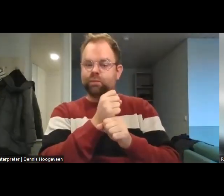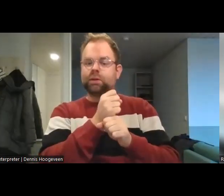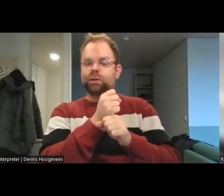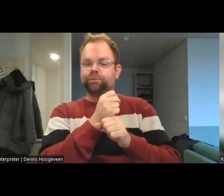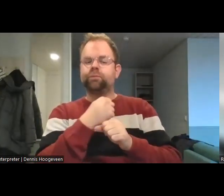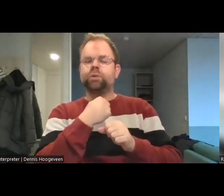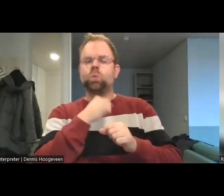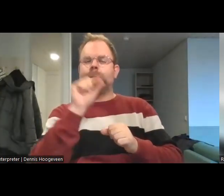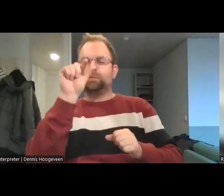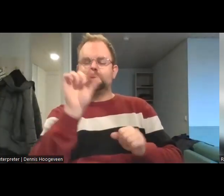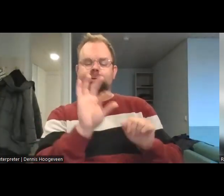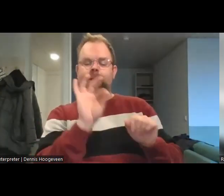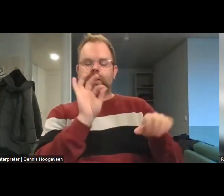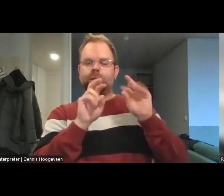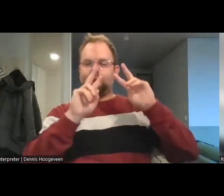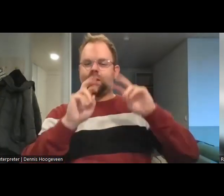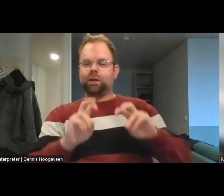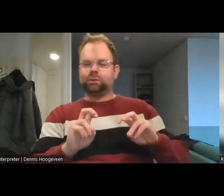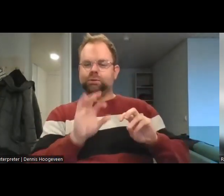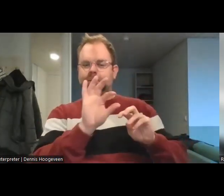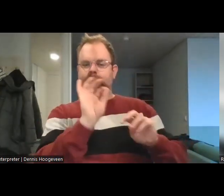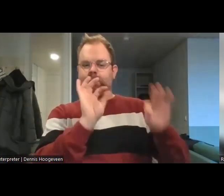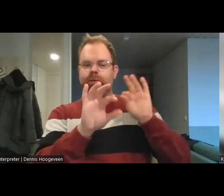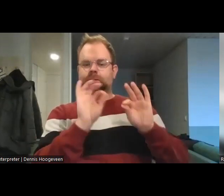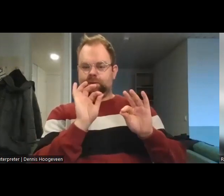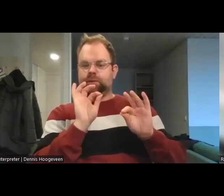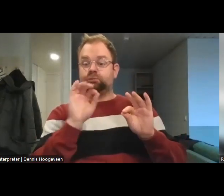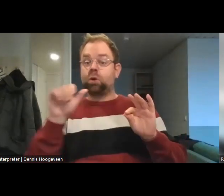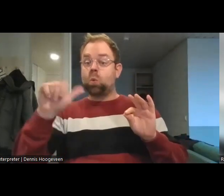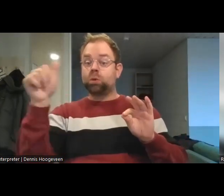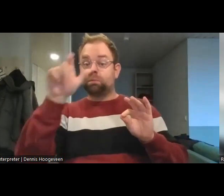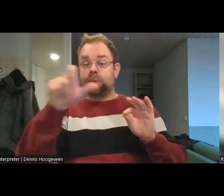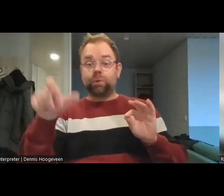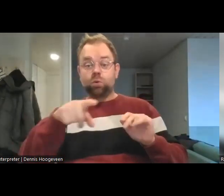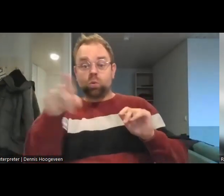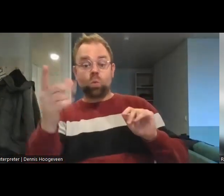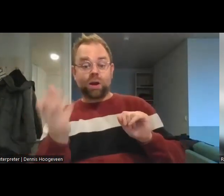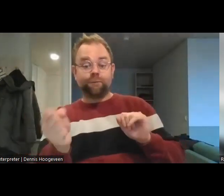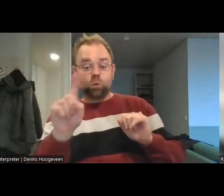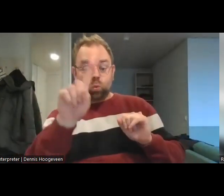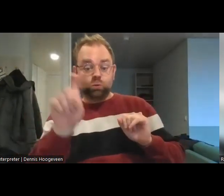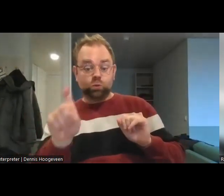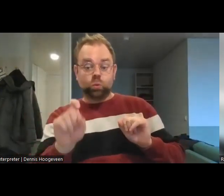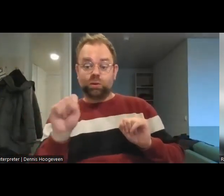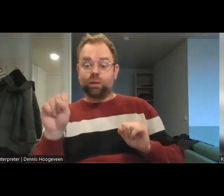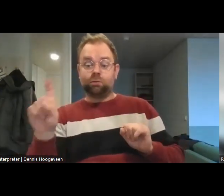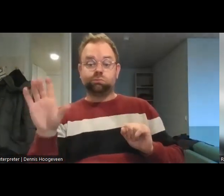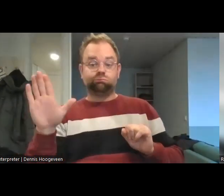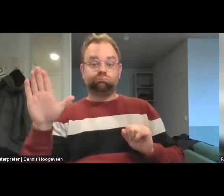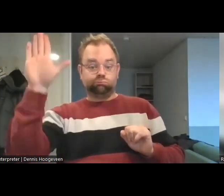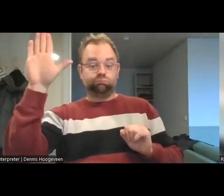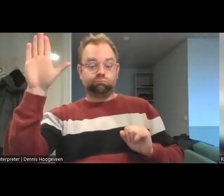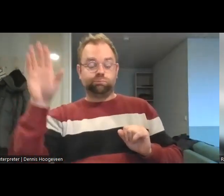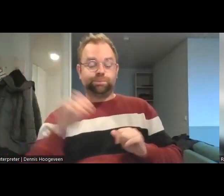Pourtant, d'autres gens, vous pouvez toujours lever votre main. Il y a 4 détails,